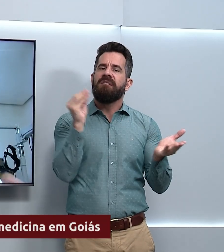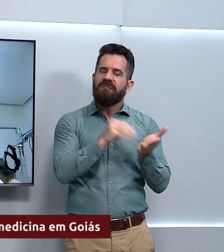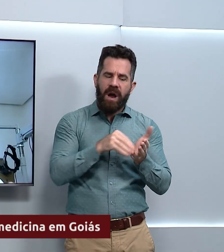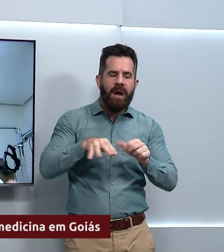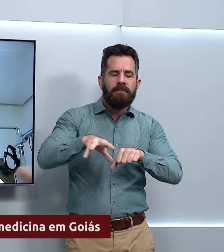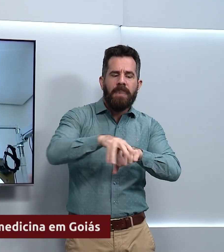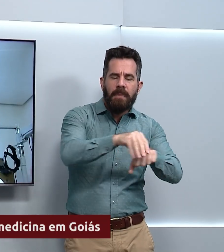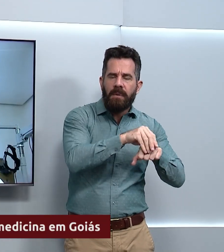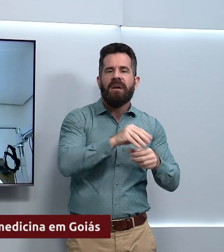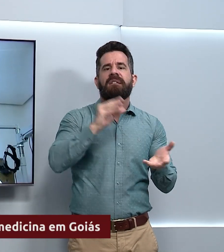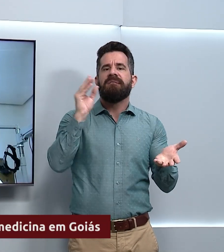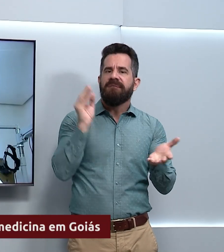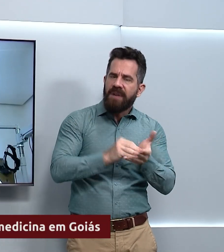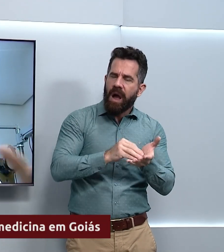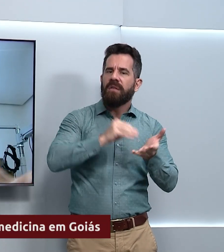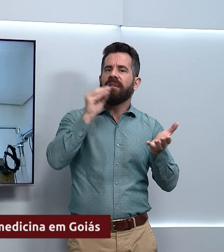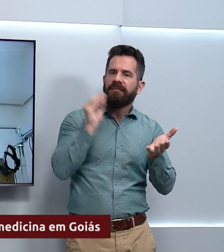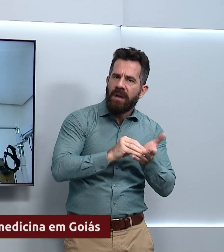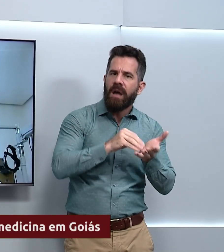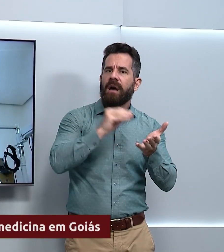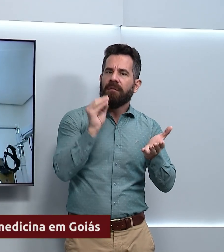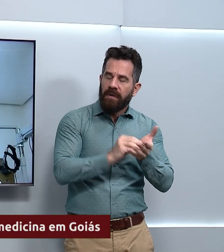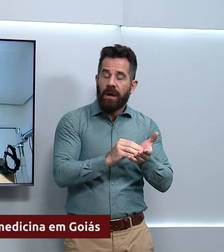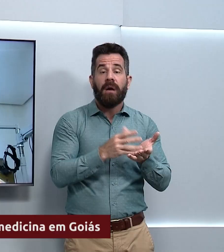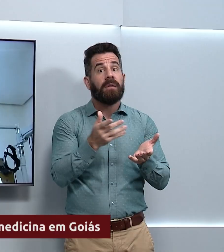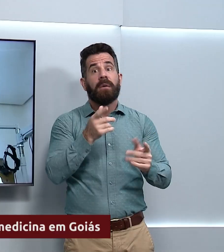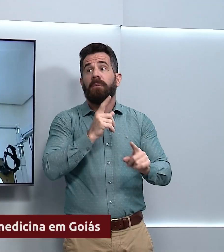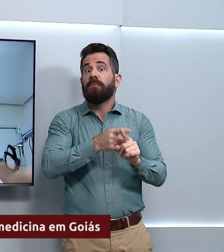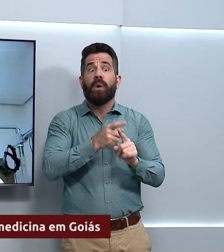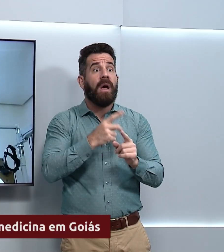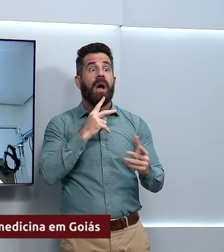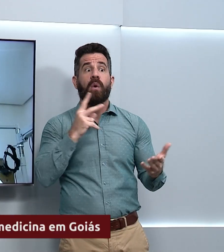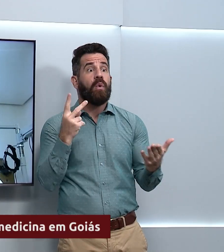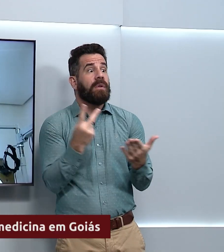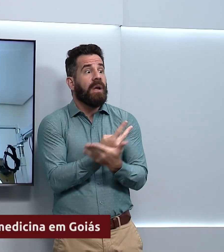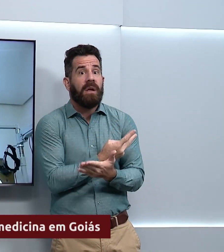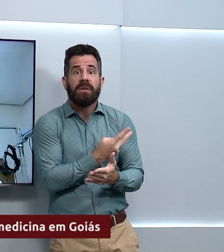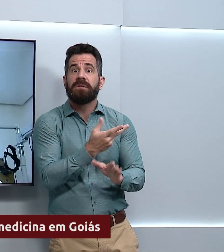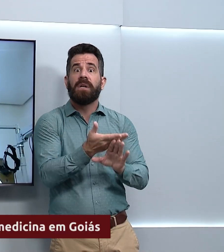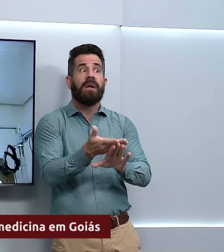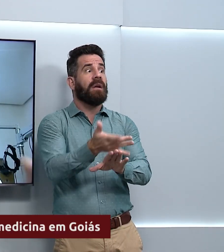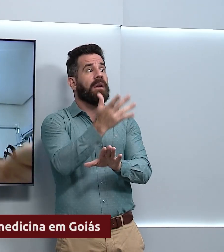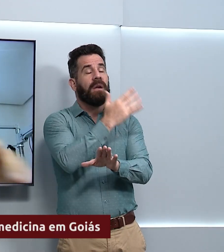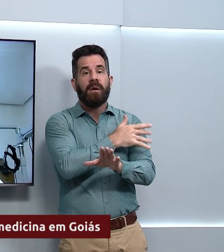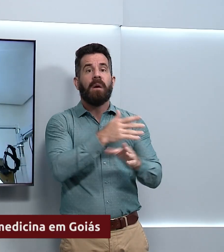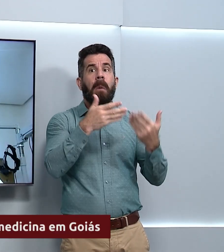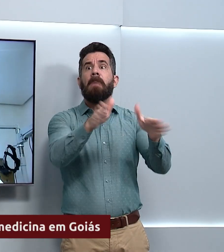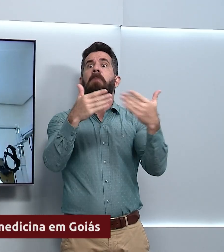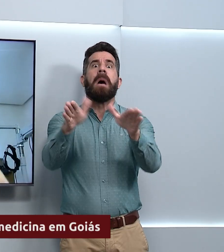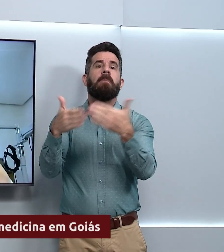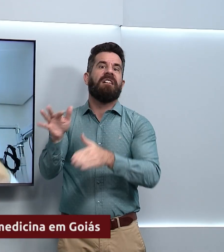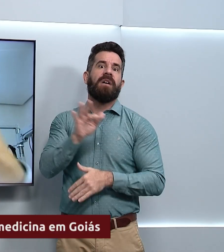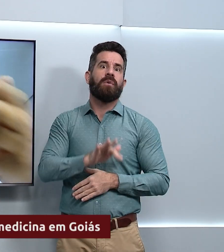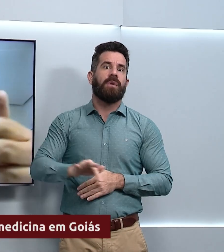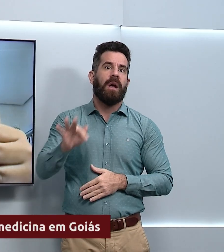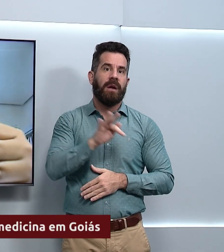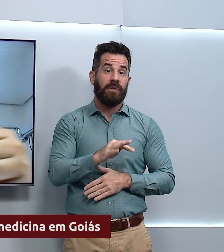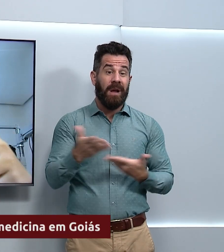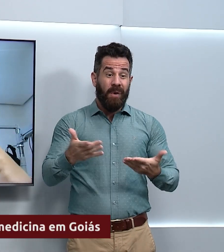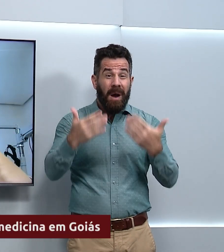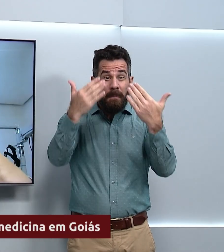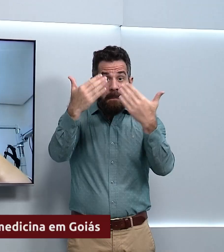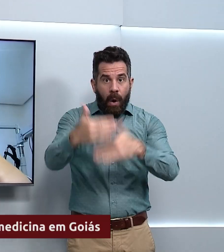qualidade de formação não estava adequada, principalmente com a abertura indiscriminada de faculdades. E a prova